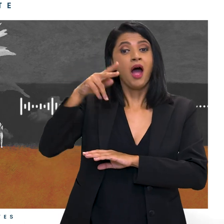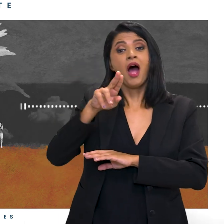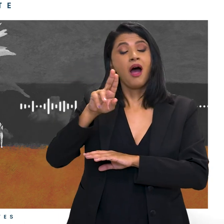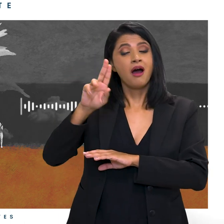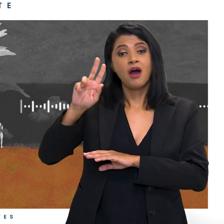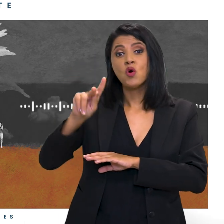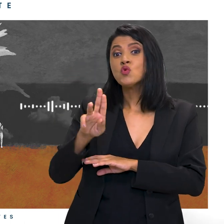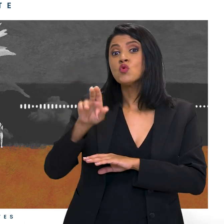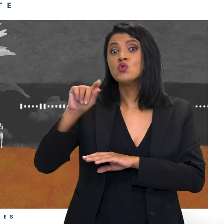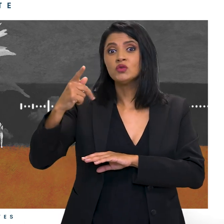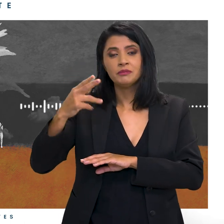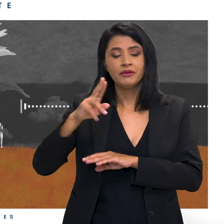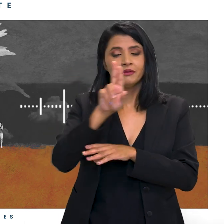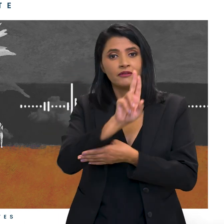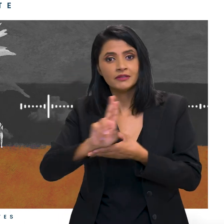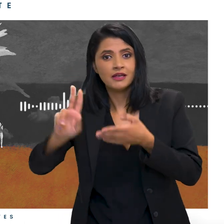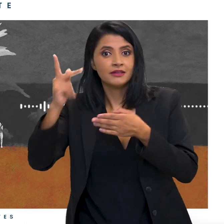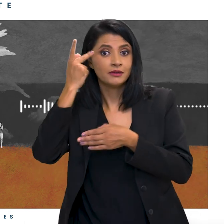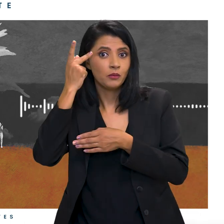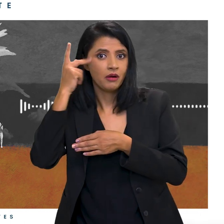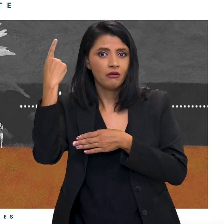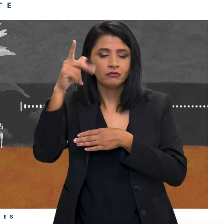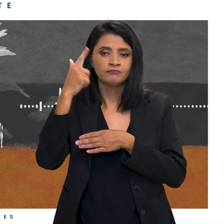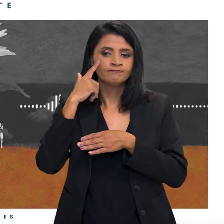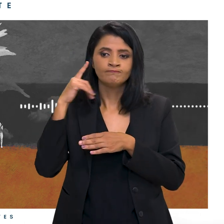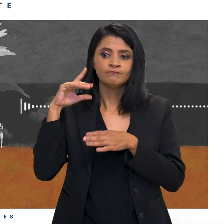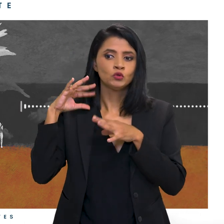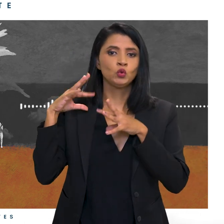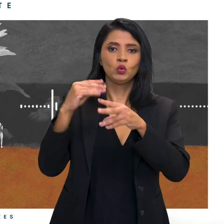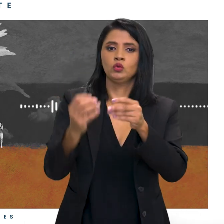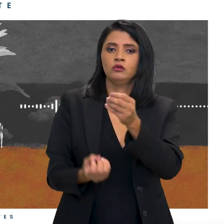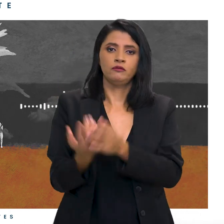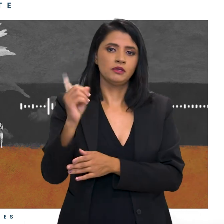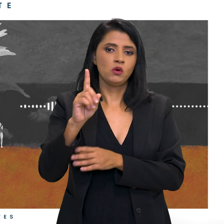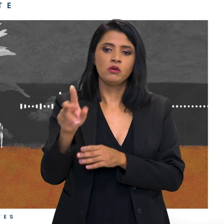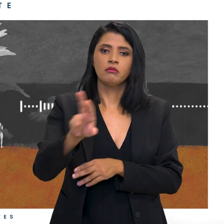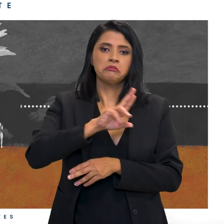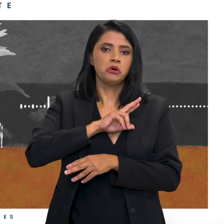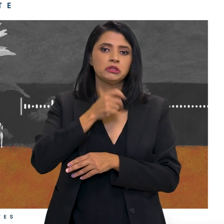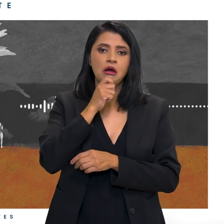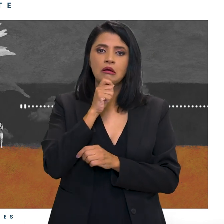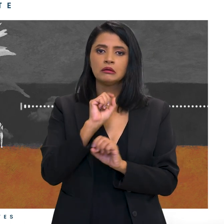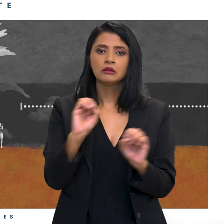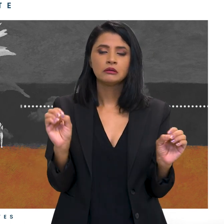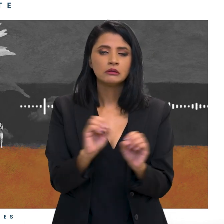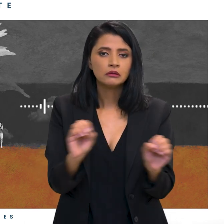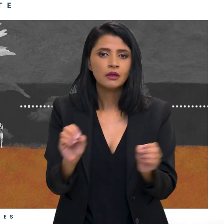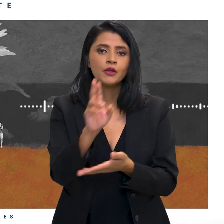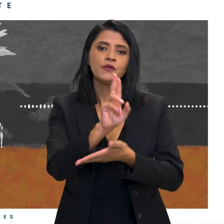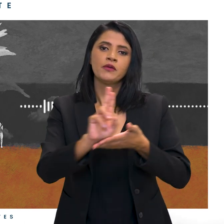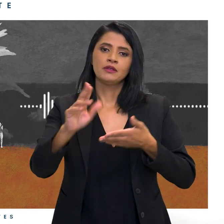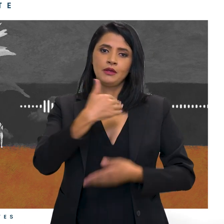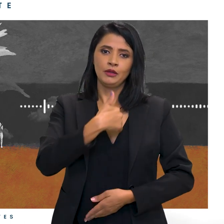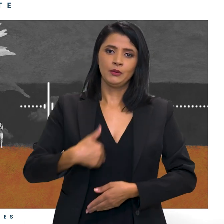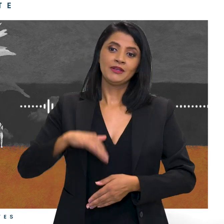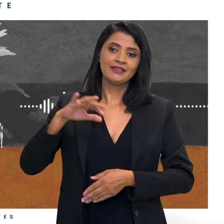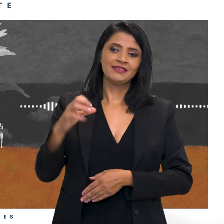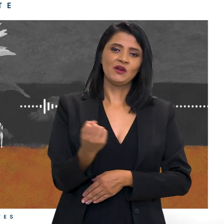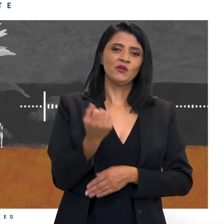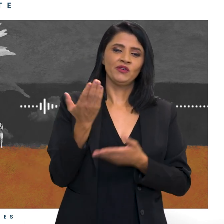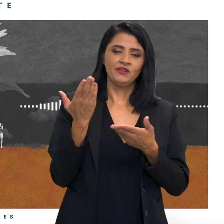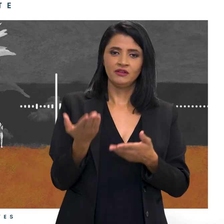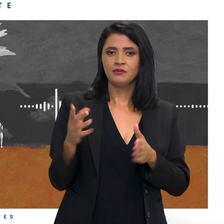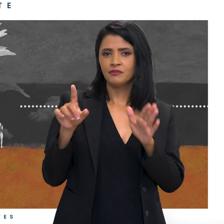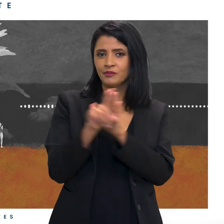da USP, Universidade de São Paulo, que não atende completamente a demanda. E ainda não foi dada uma solução para isso. A Universidade Pública, mais uma